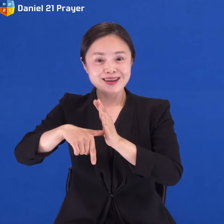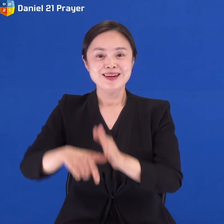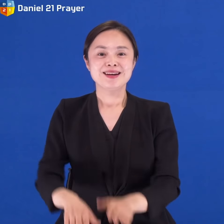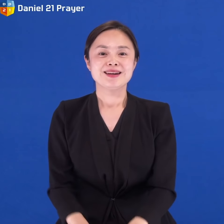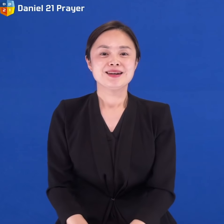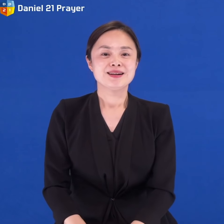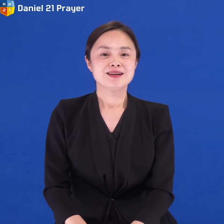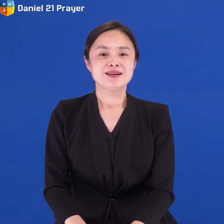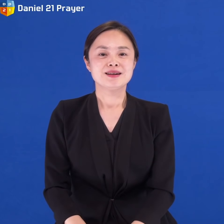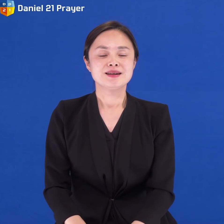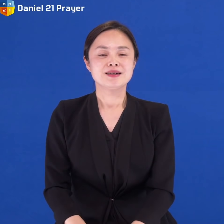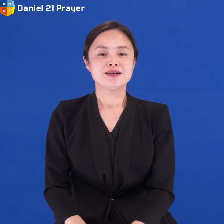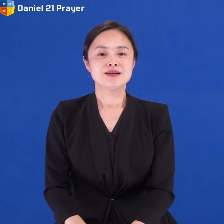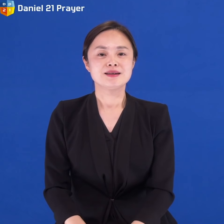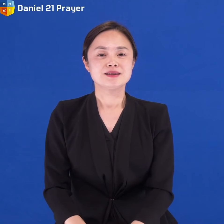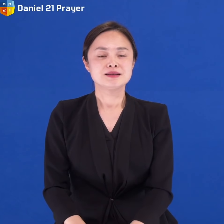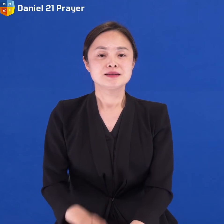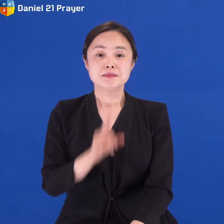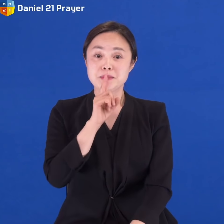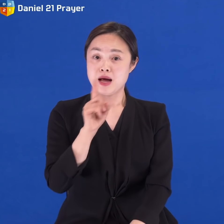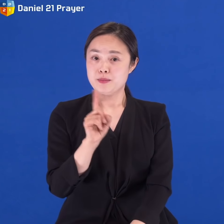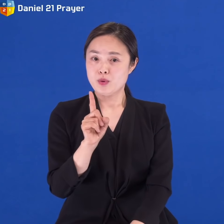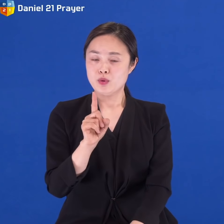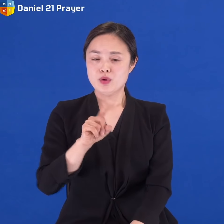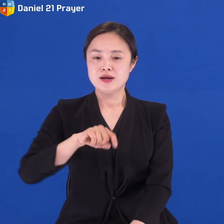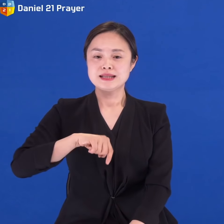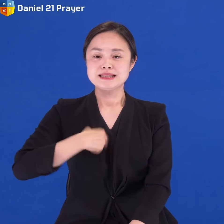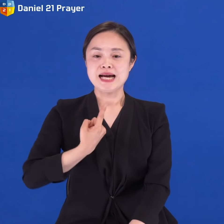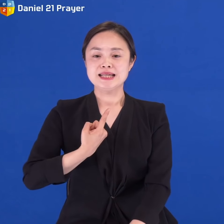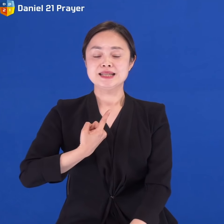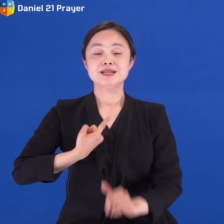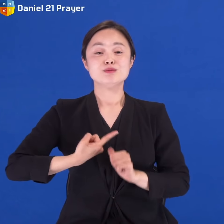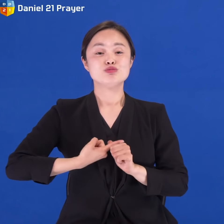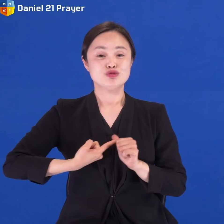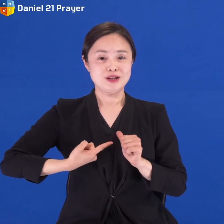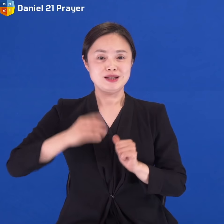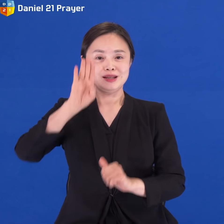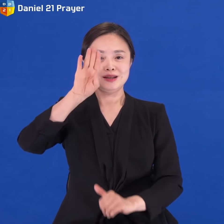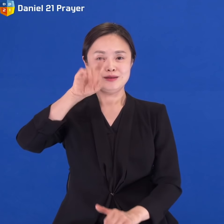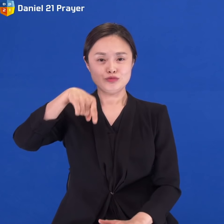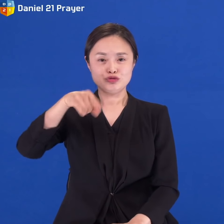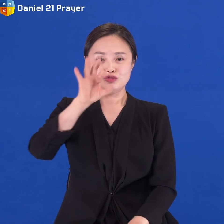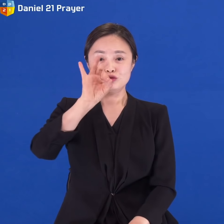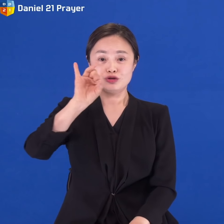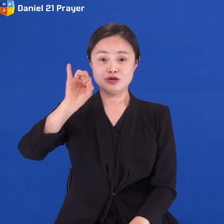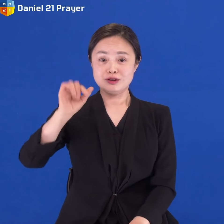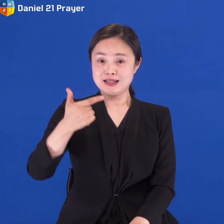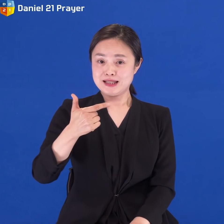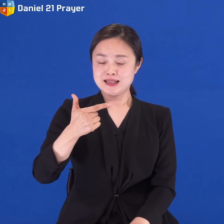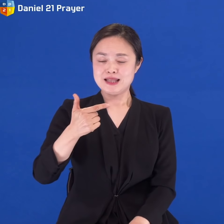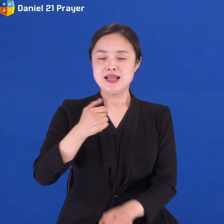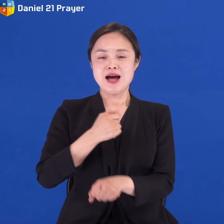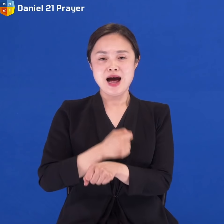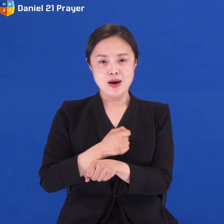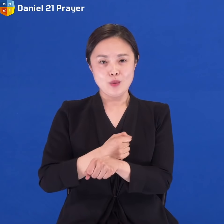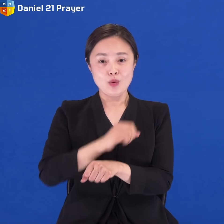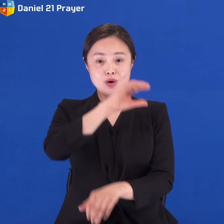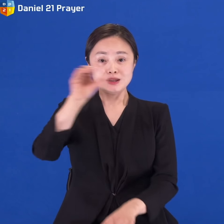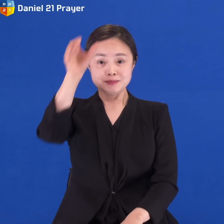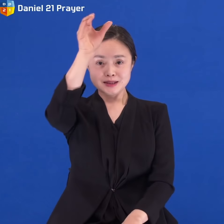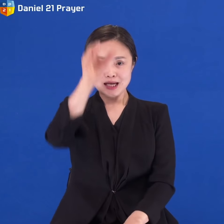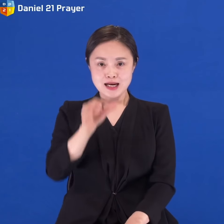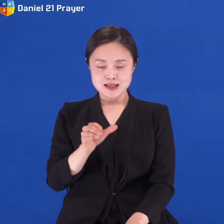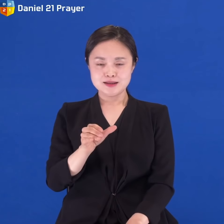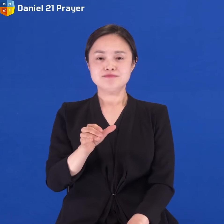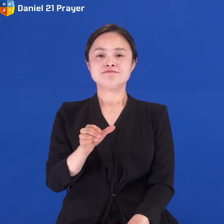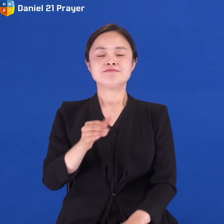자기를 부인하고 십자가를 달게 감사함으로 진다. 그거를 예수를 따르는 거다.